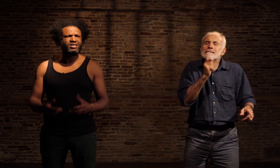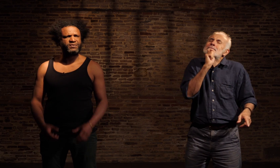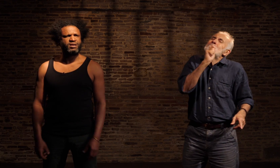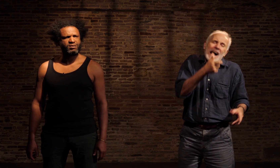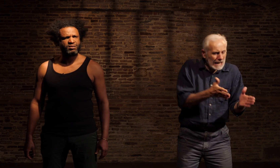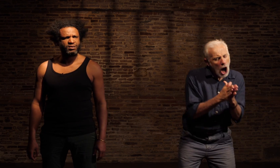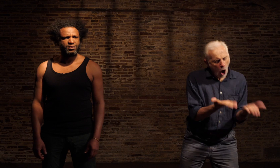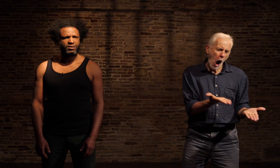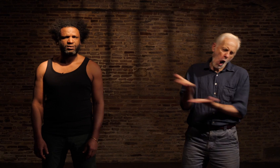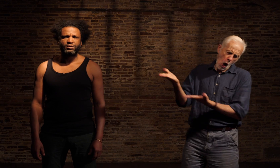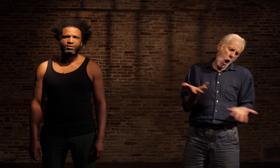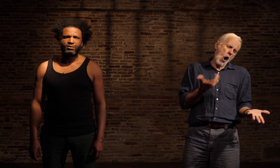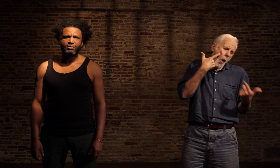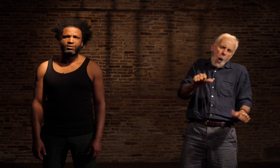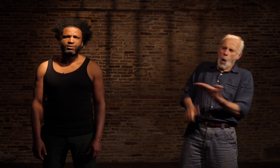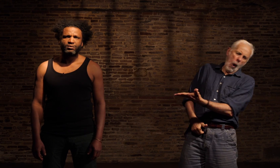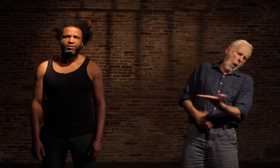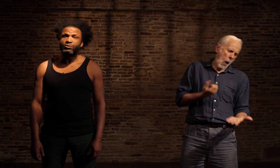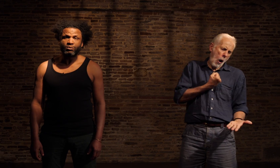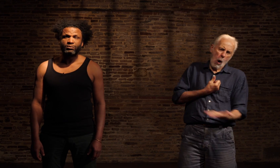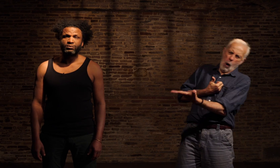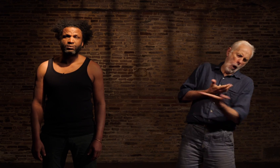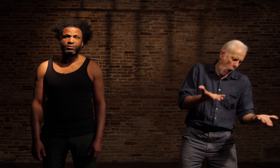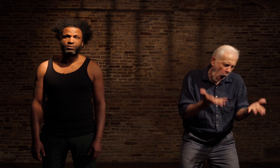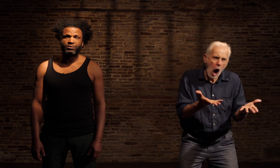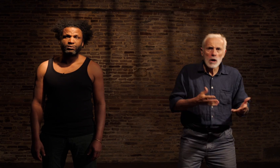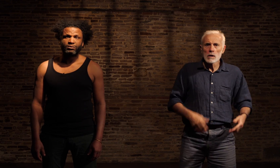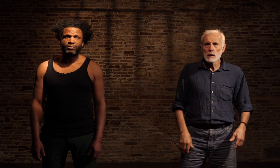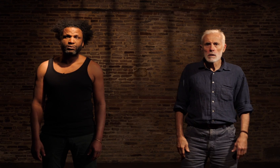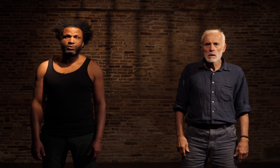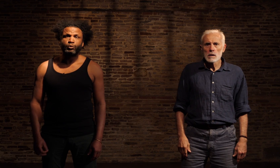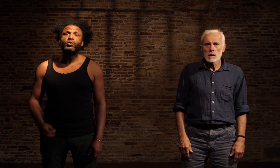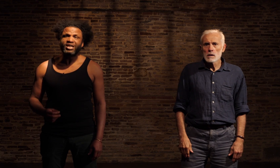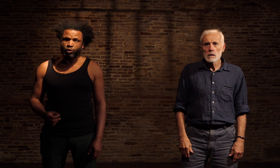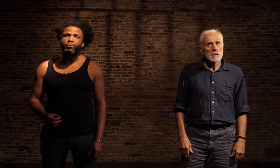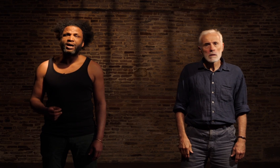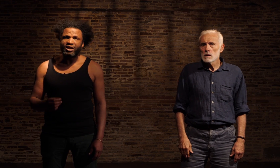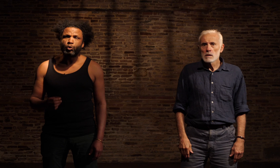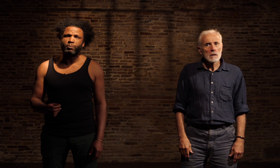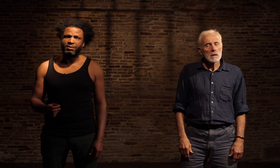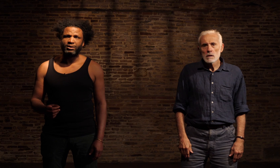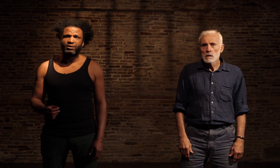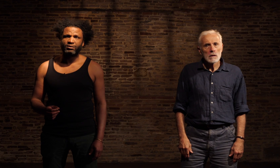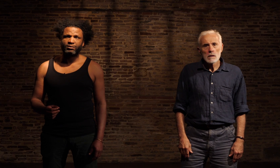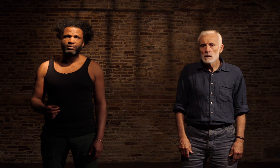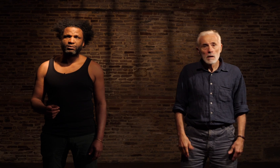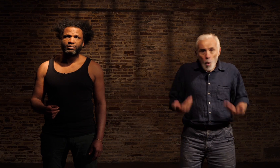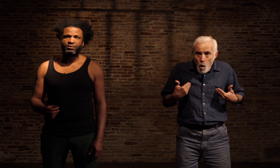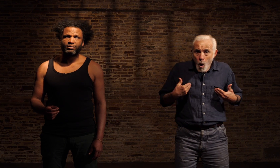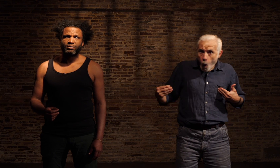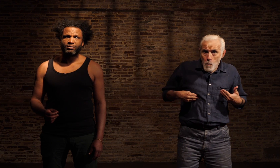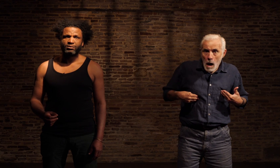identifier non nous n'étions pas les coupables